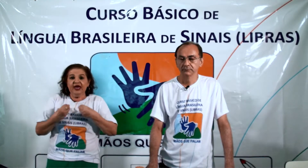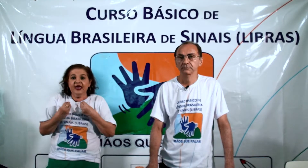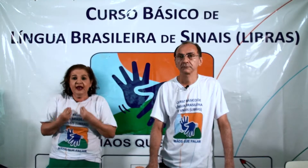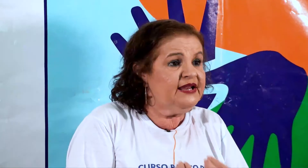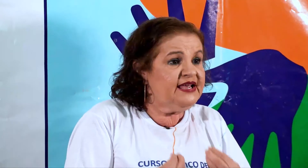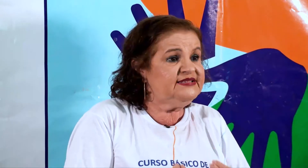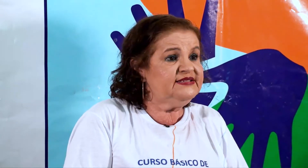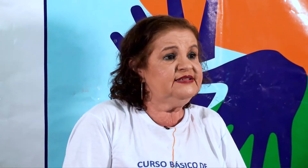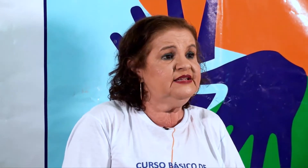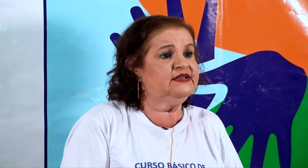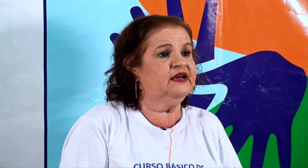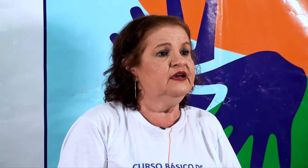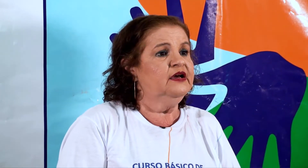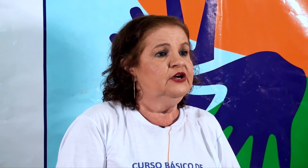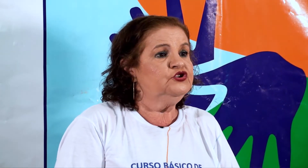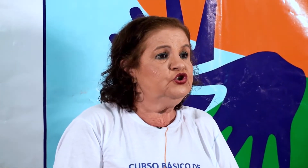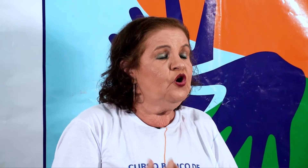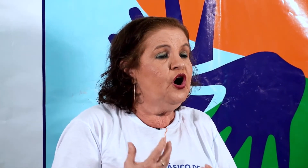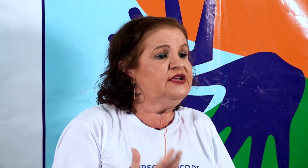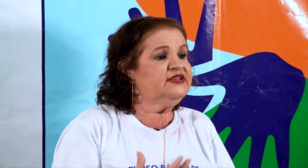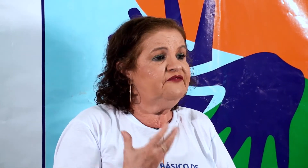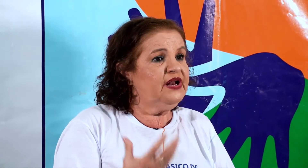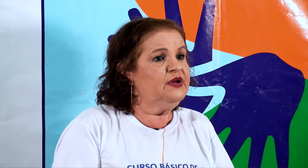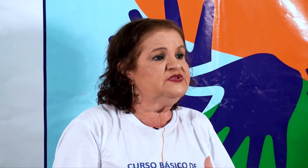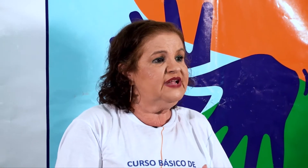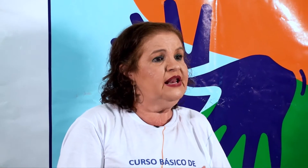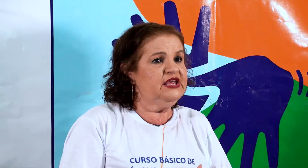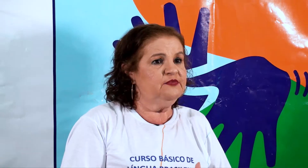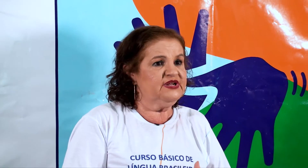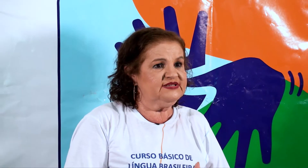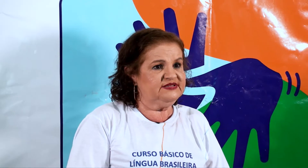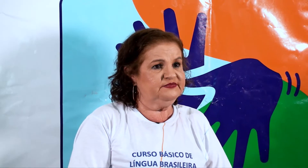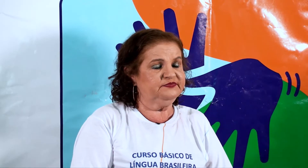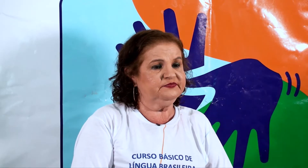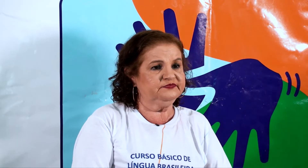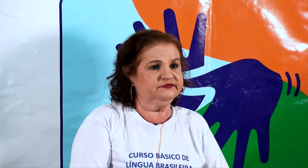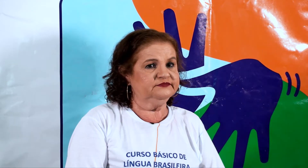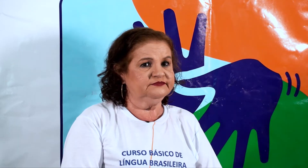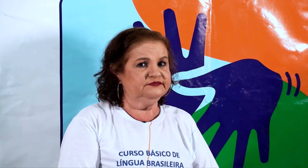ela necessita de nós que falamos na Libras. Uhum.